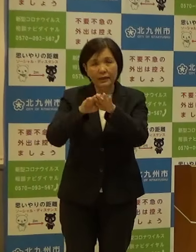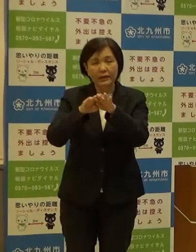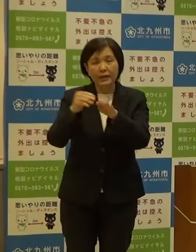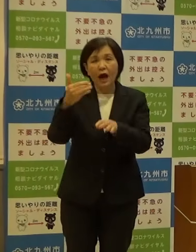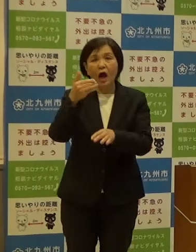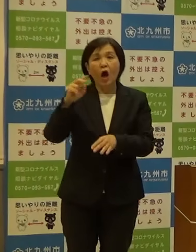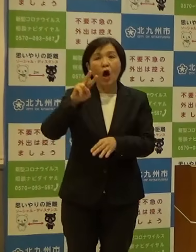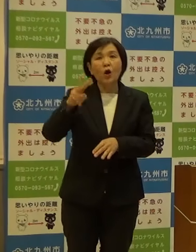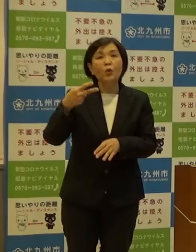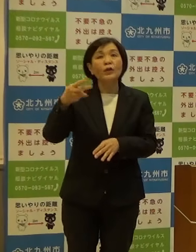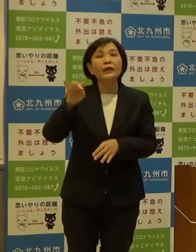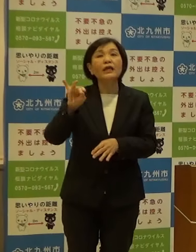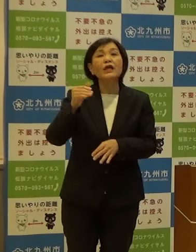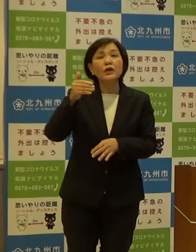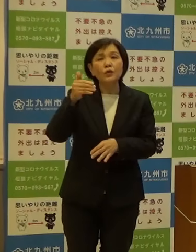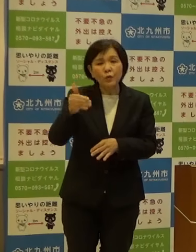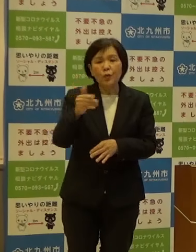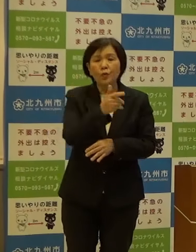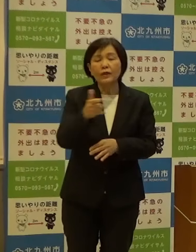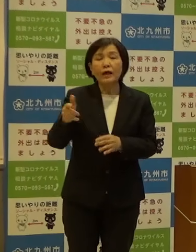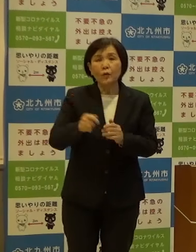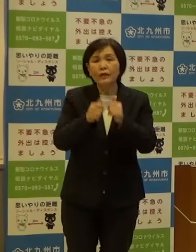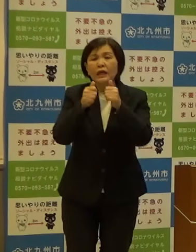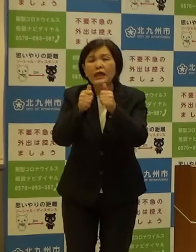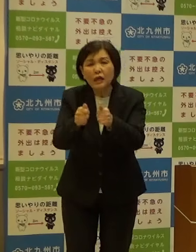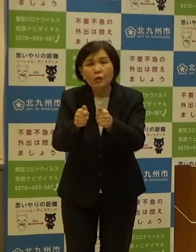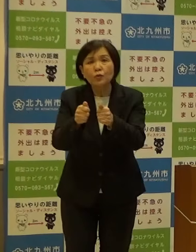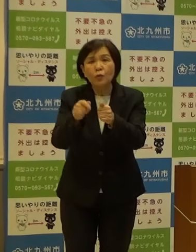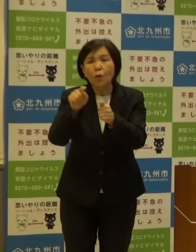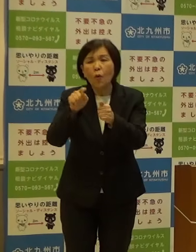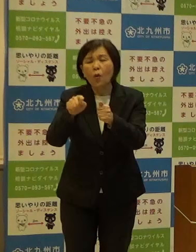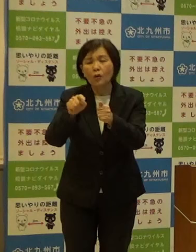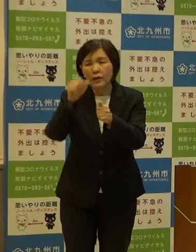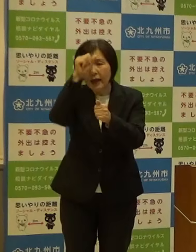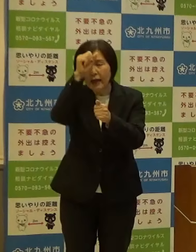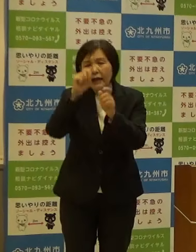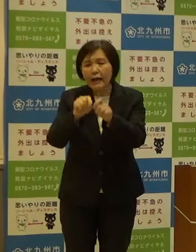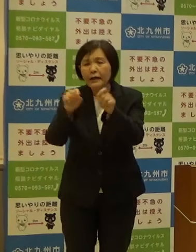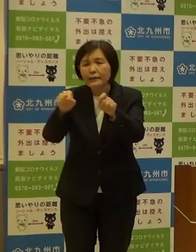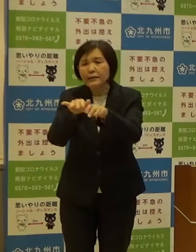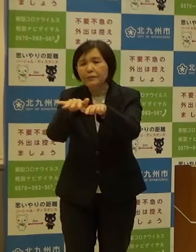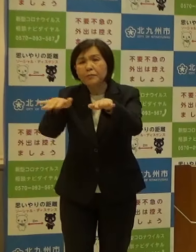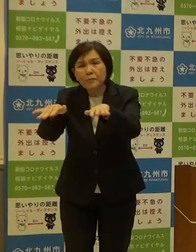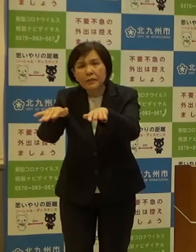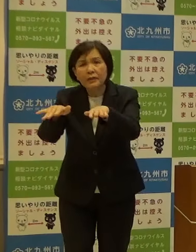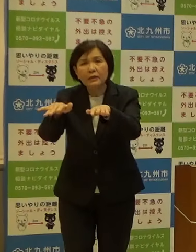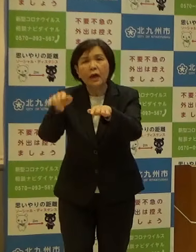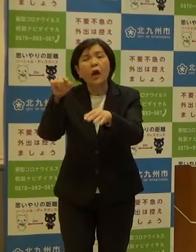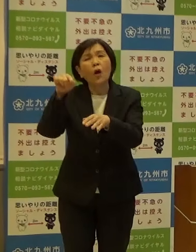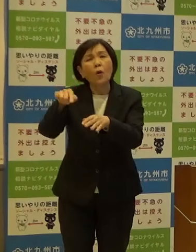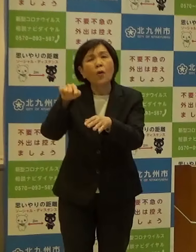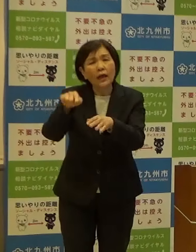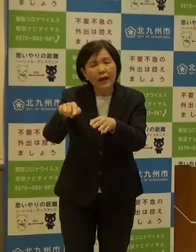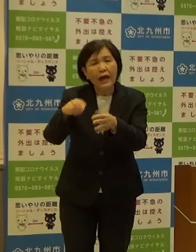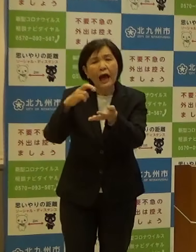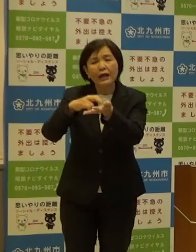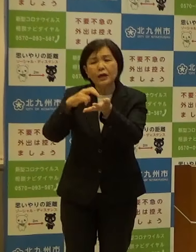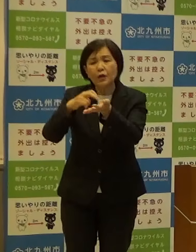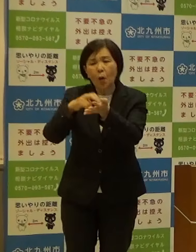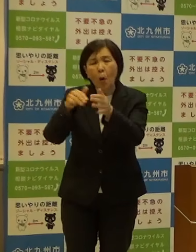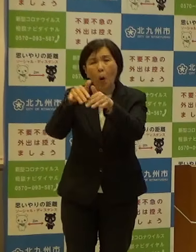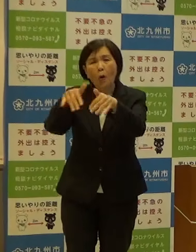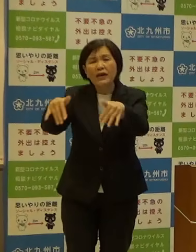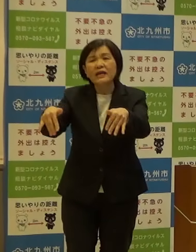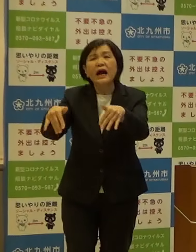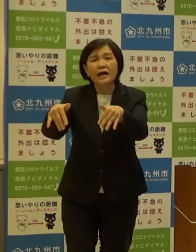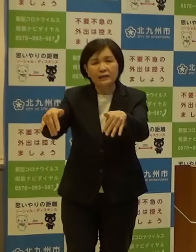このもしものことがありますと、クラスターが発生をいたしまして、そのことが医療機関の活動を大